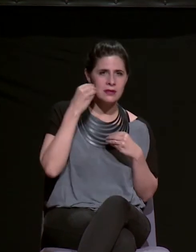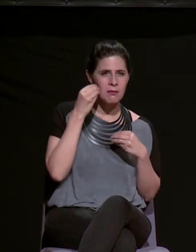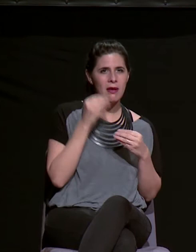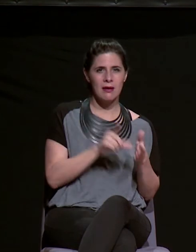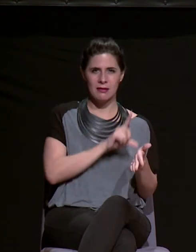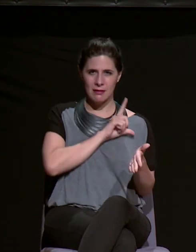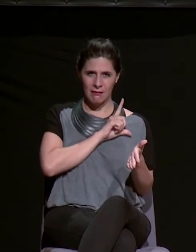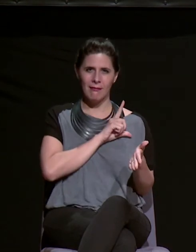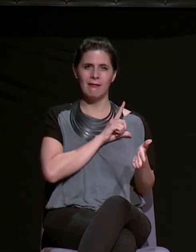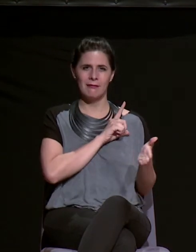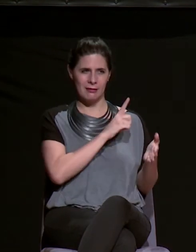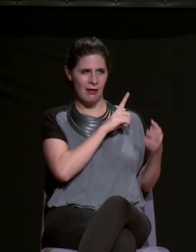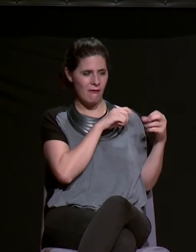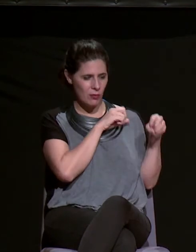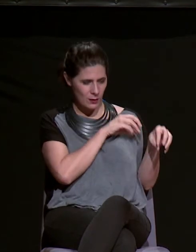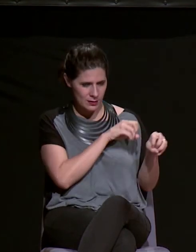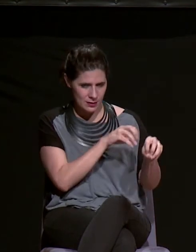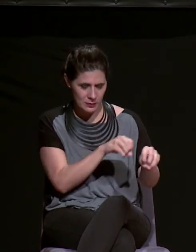tudo mais.